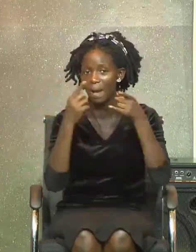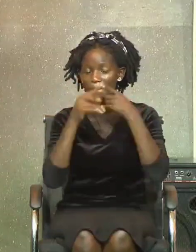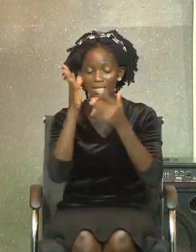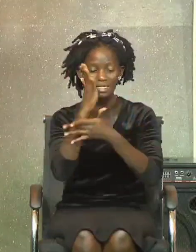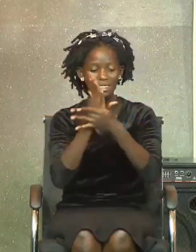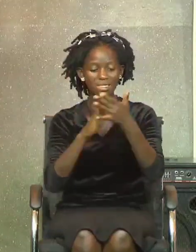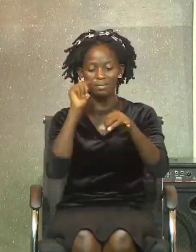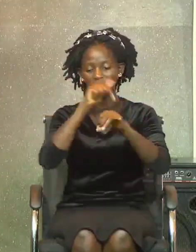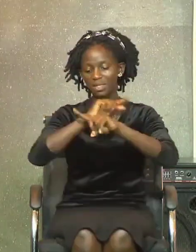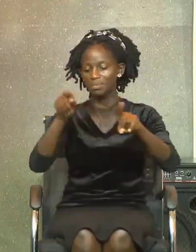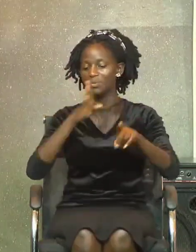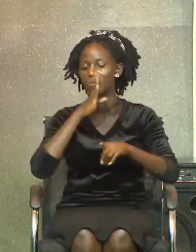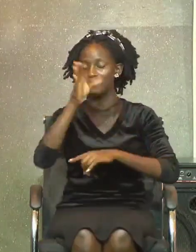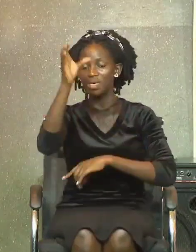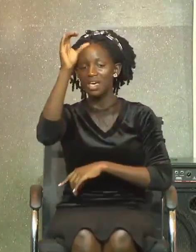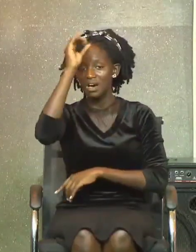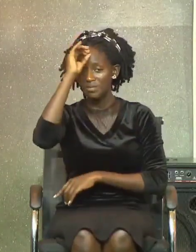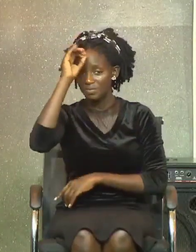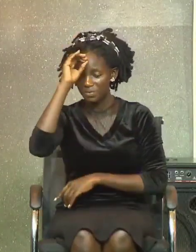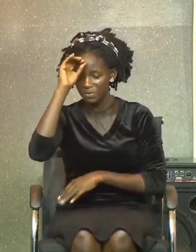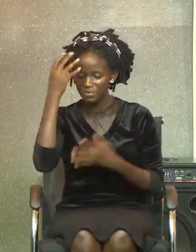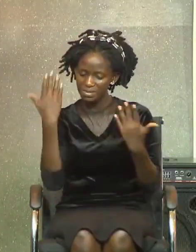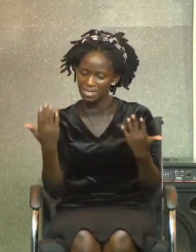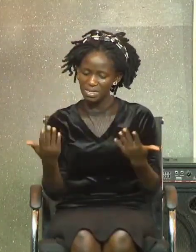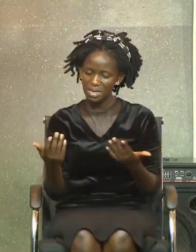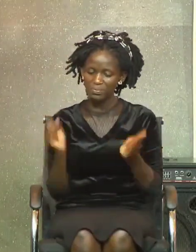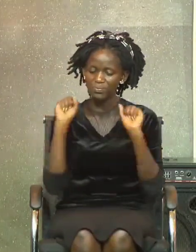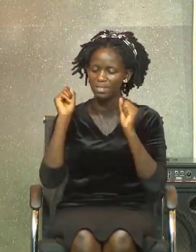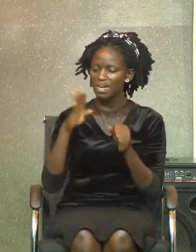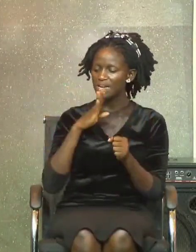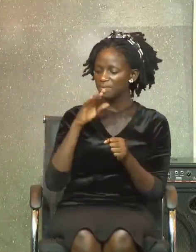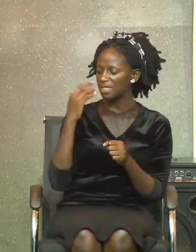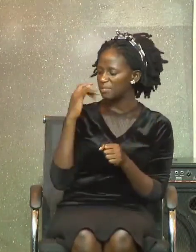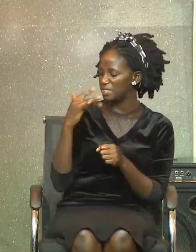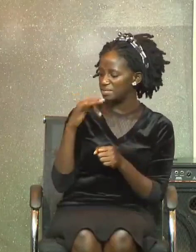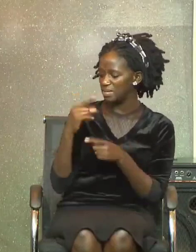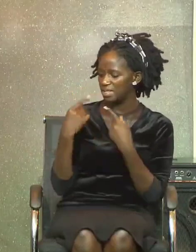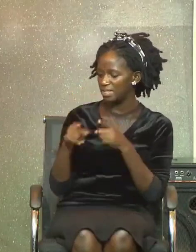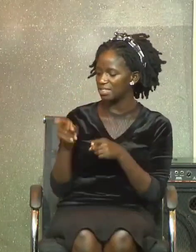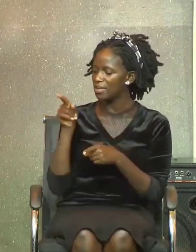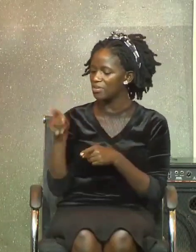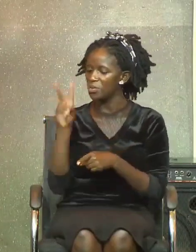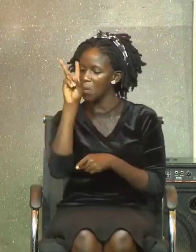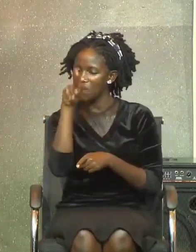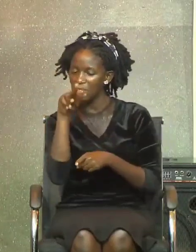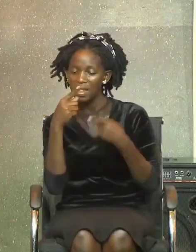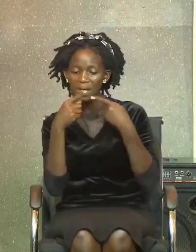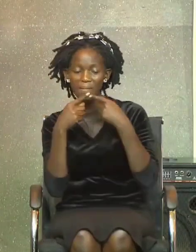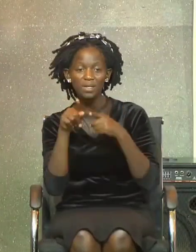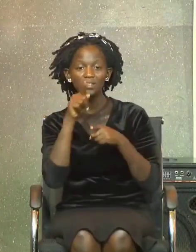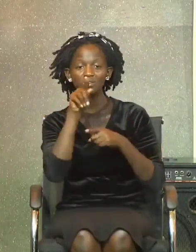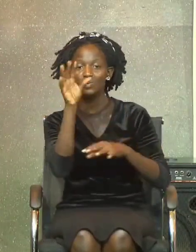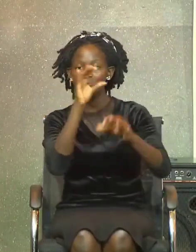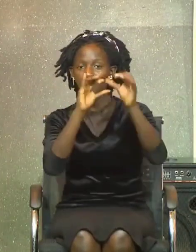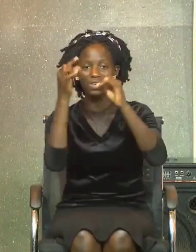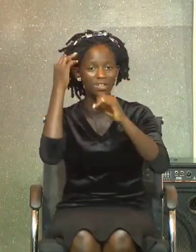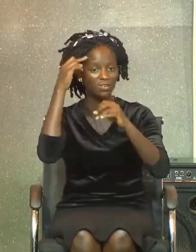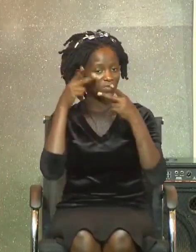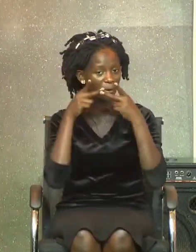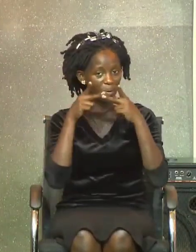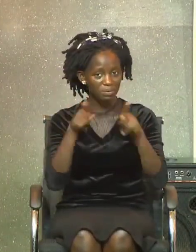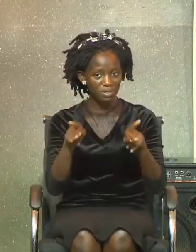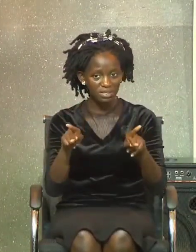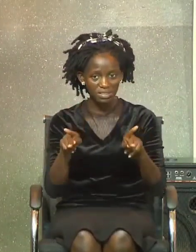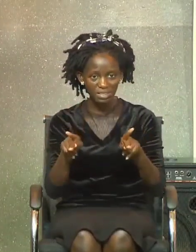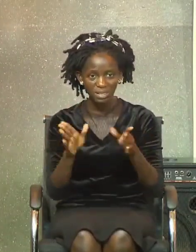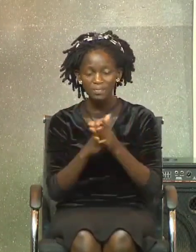wetufuukirako abasiru. Gwereka omwogezi agambye nti ekisajja bakijooga naye ng'onoonya ki? Mirembe. Bakulabe ng'olina ebintu